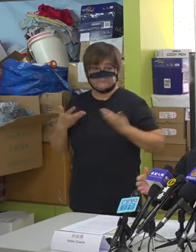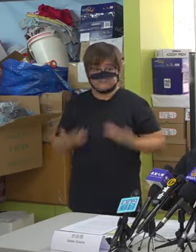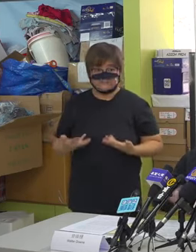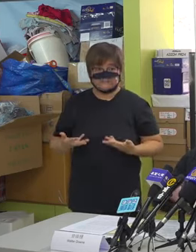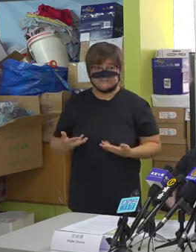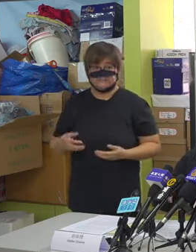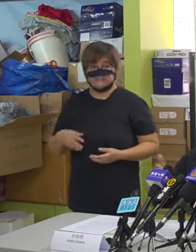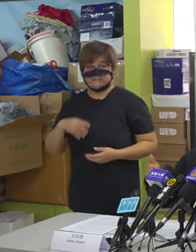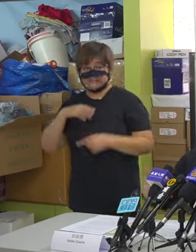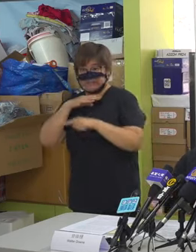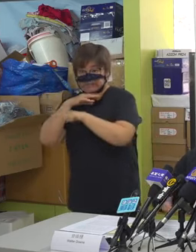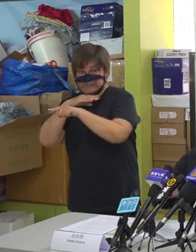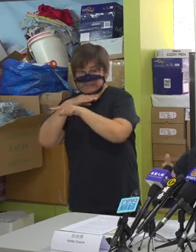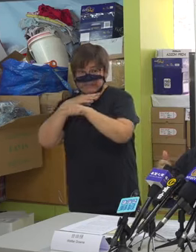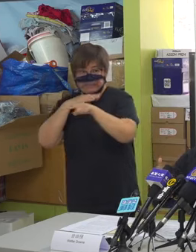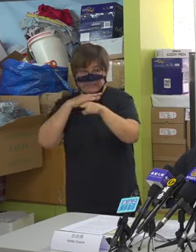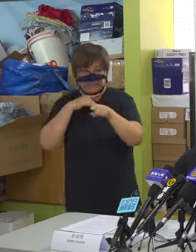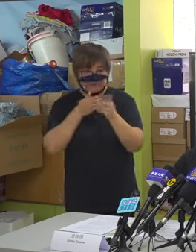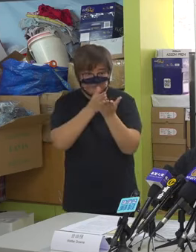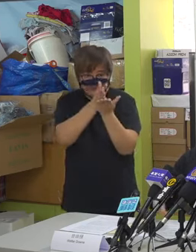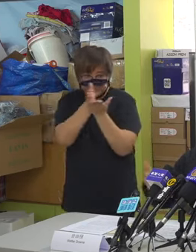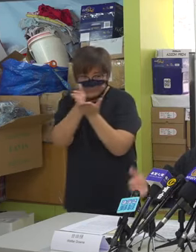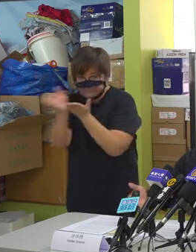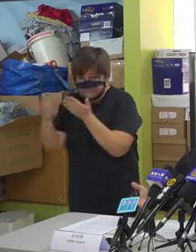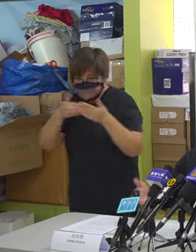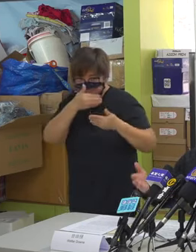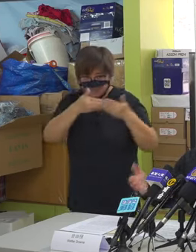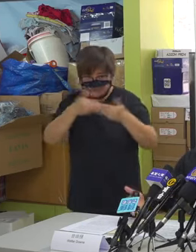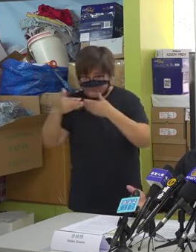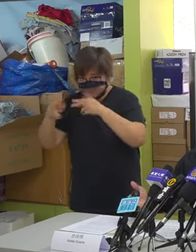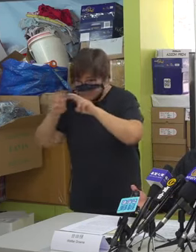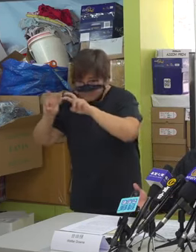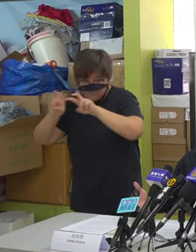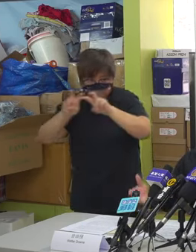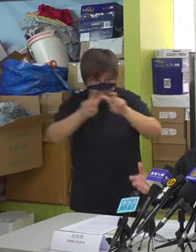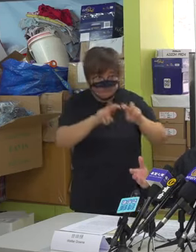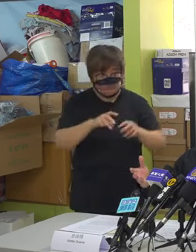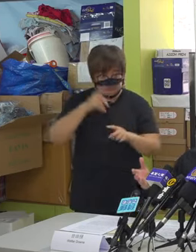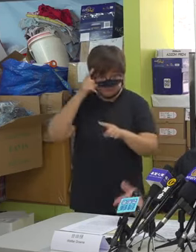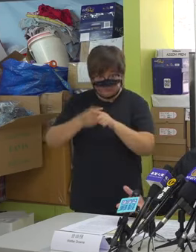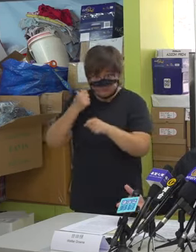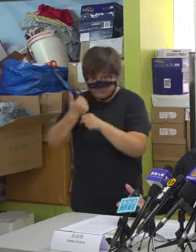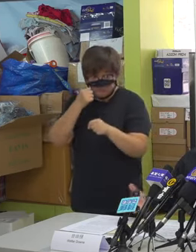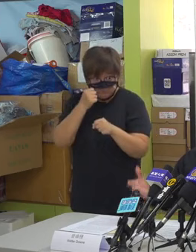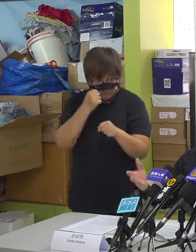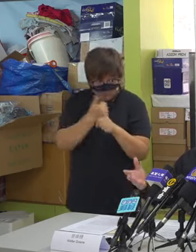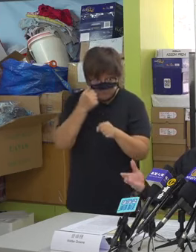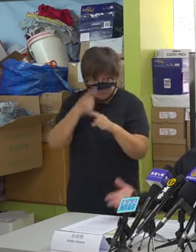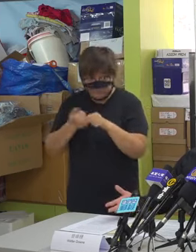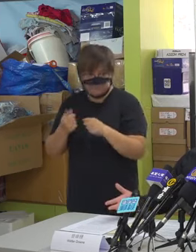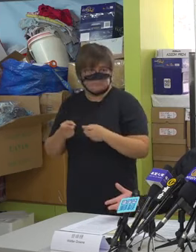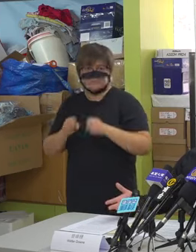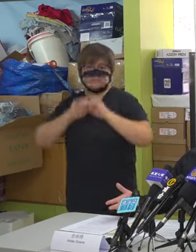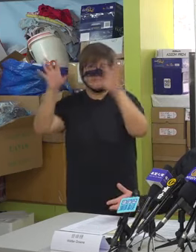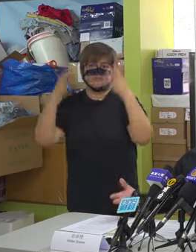而且呢三大方面點樣去轉化成為一個實質嘅政策改